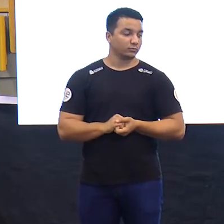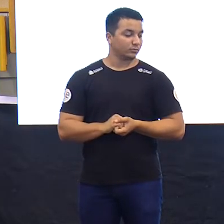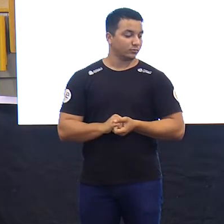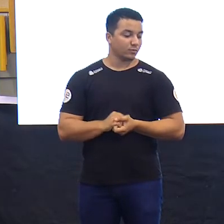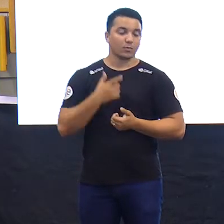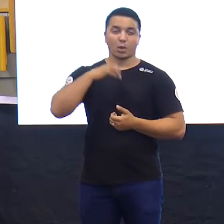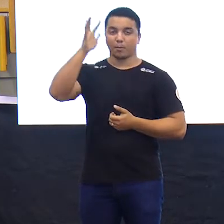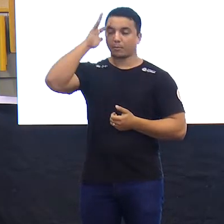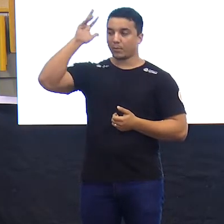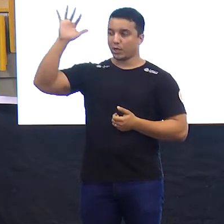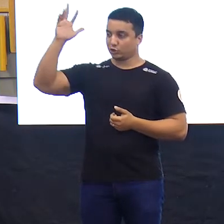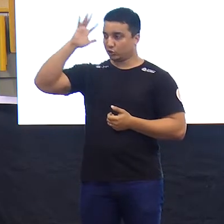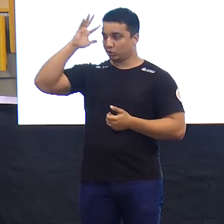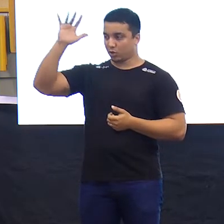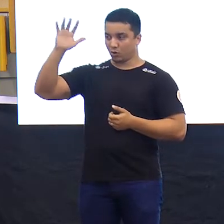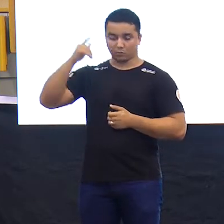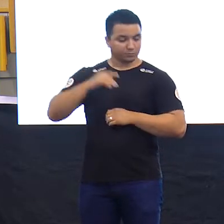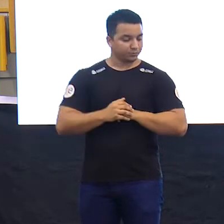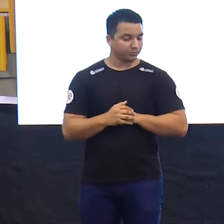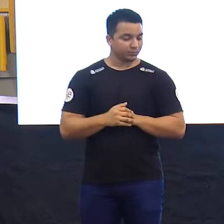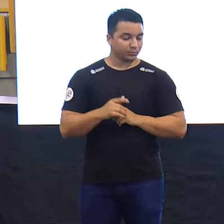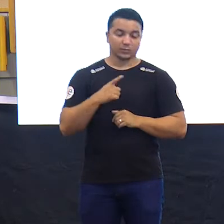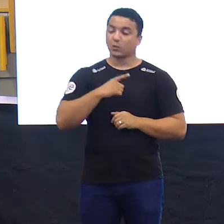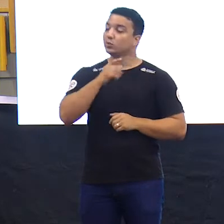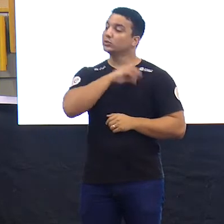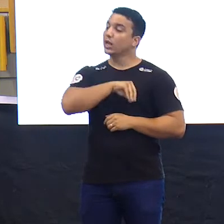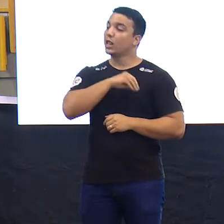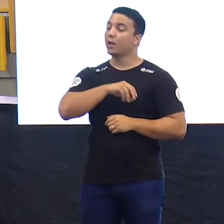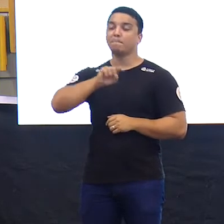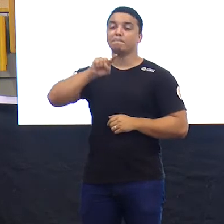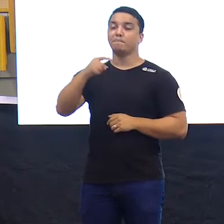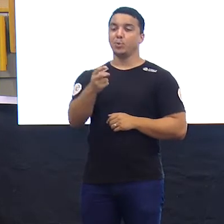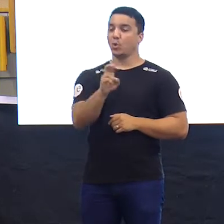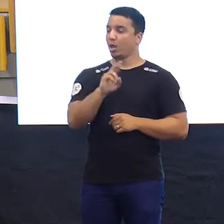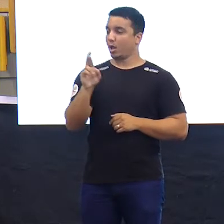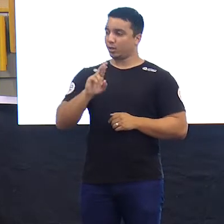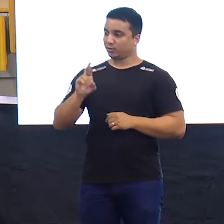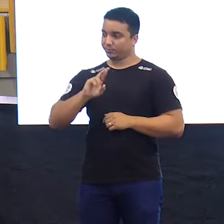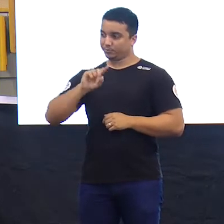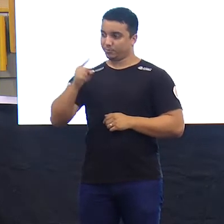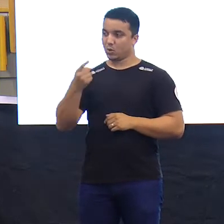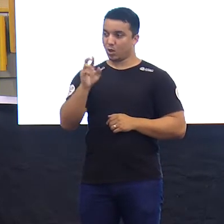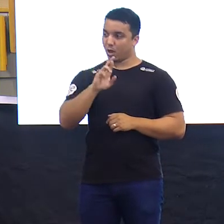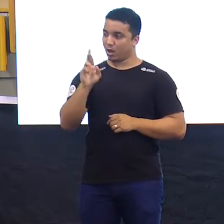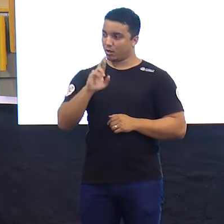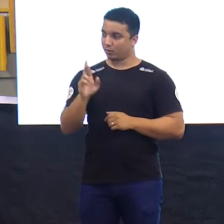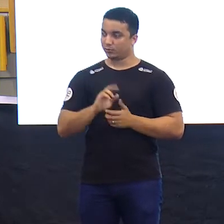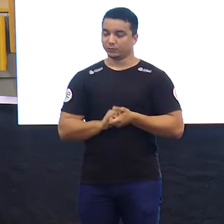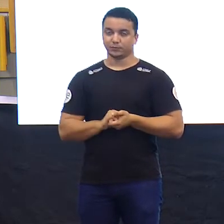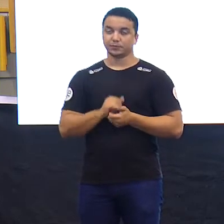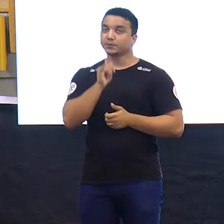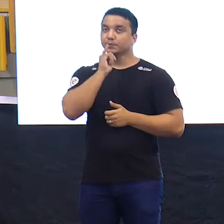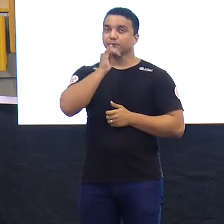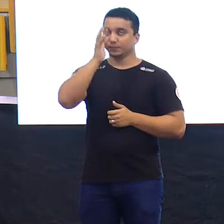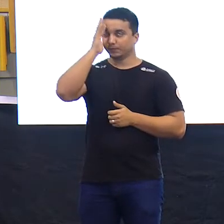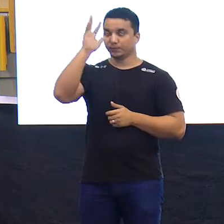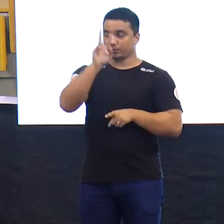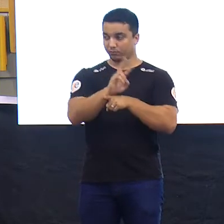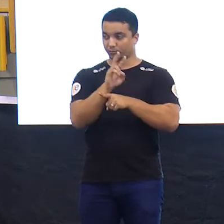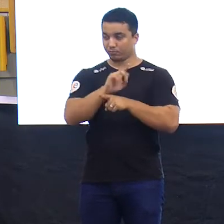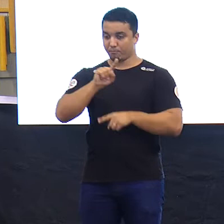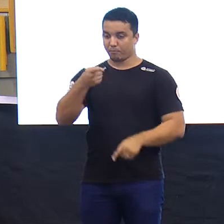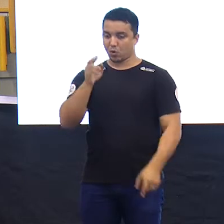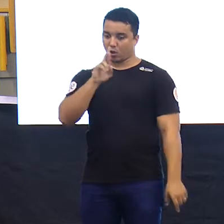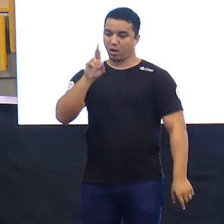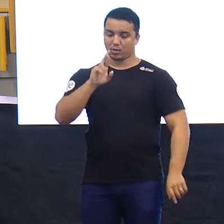Vamos imaginar que ele ganhava R$1.000, tá? Vamos imaginar